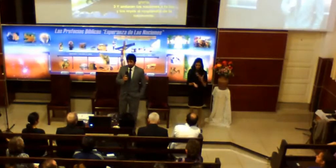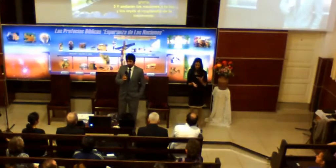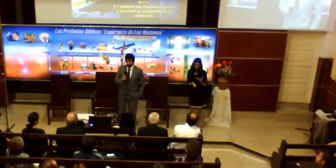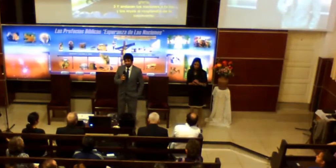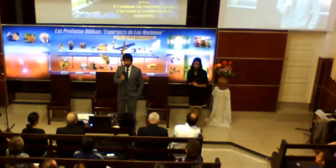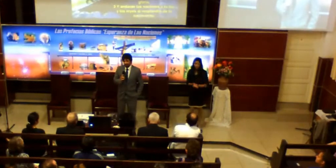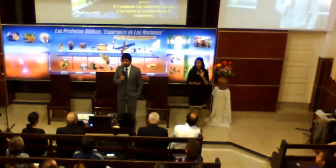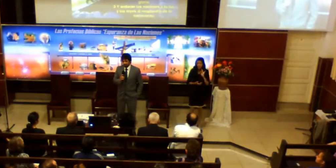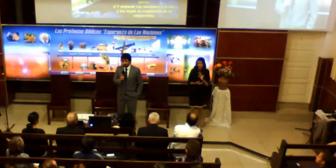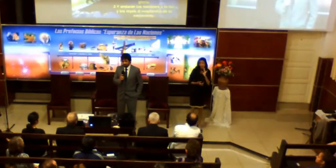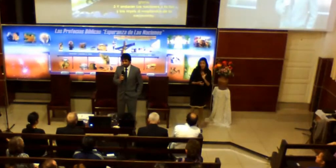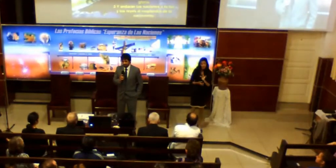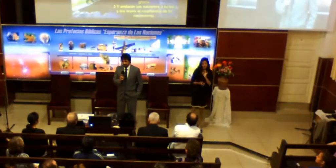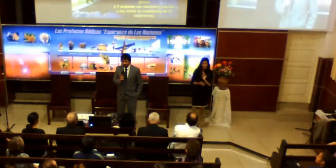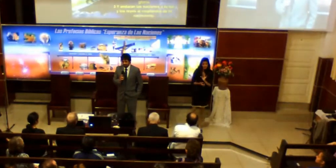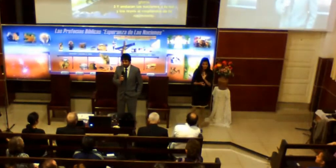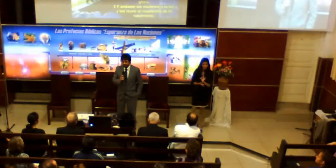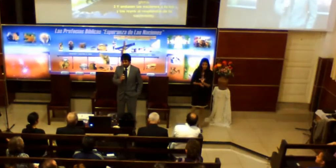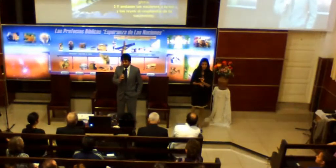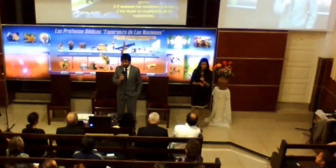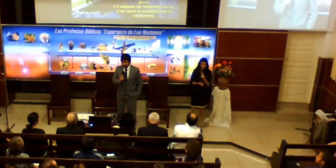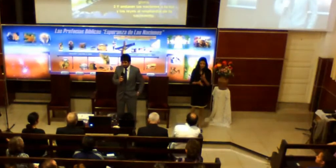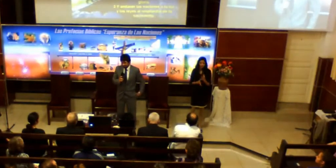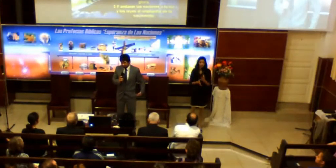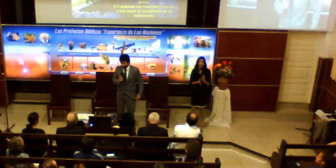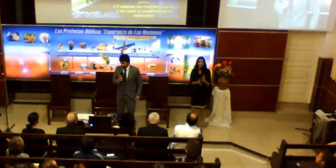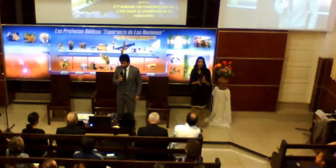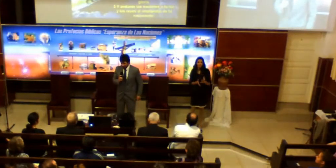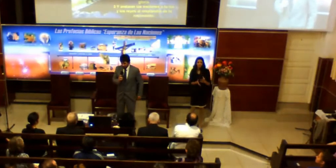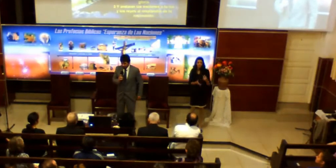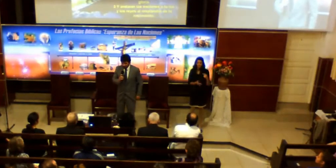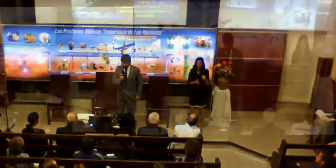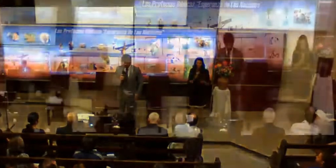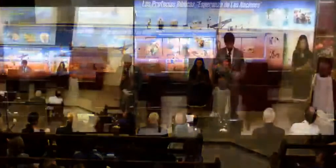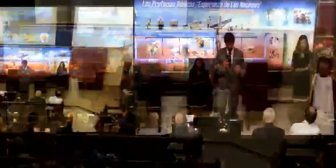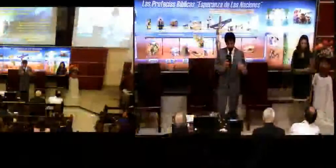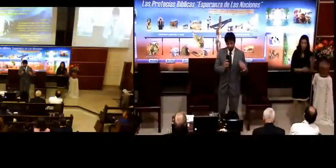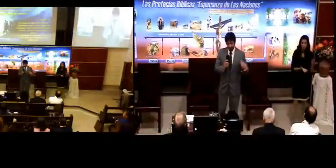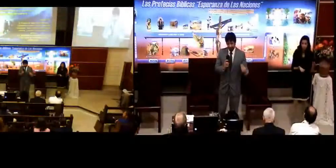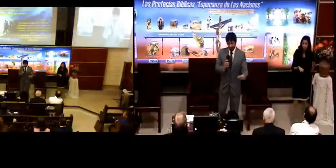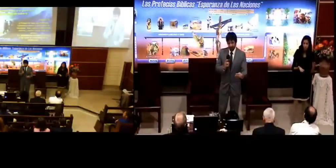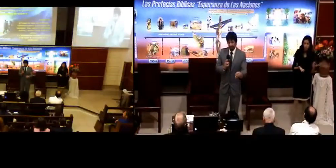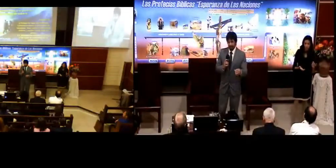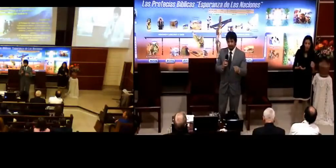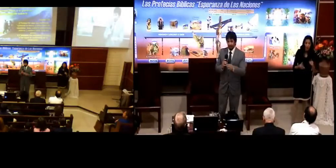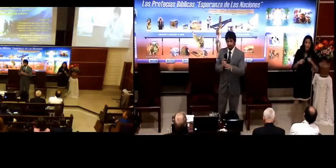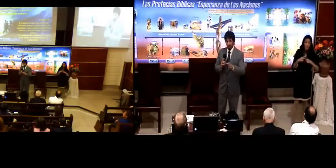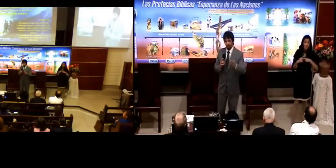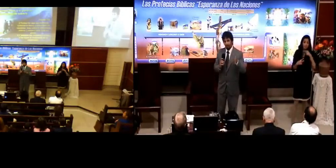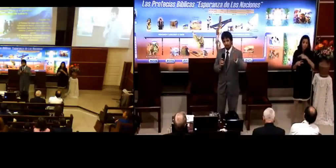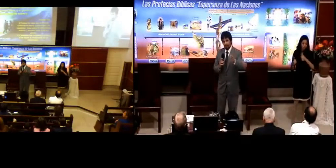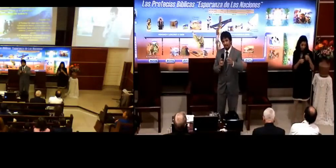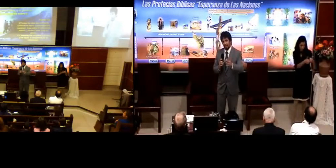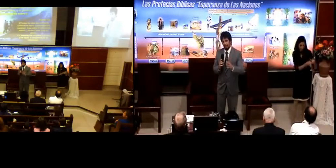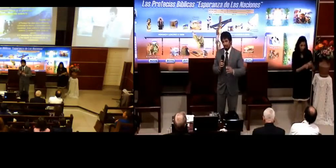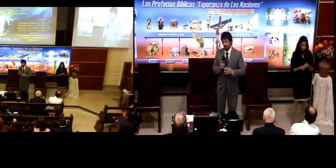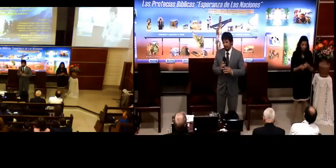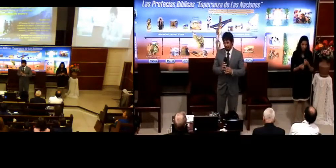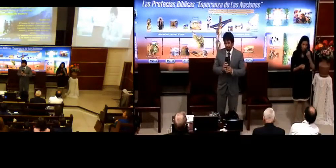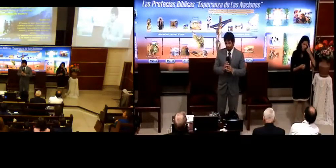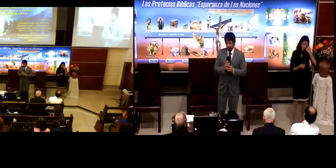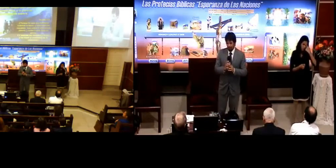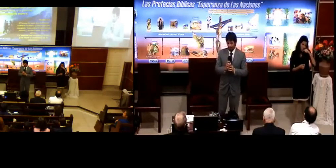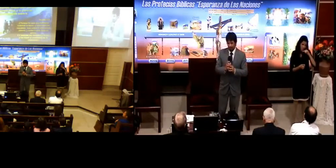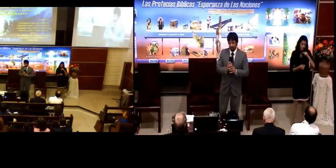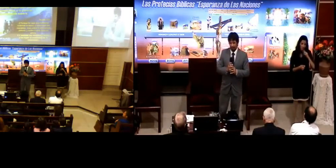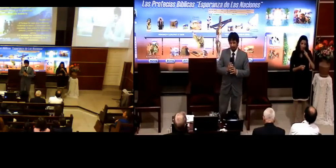costó un poquito, digamos, fue un choque bastante. Entonces cuando salimos le digo a mi primo, claro, nos quedamos hasta el último y cuando salimos no nos